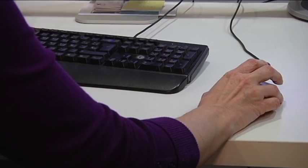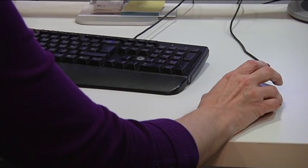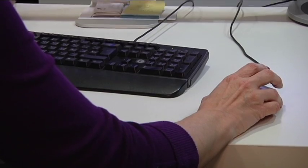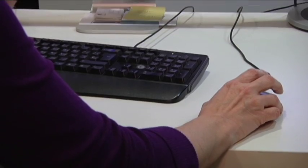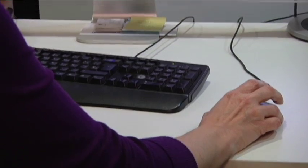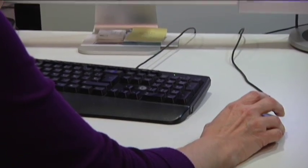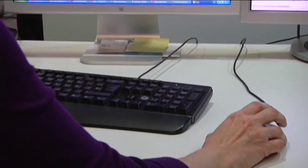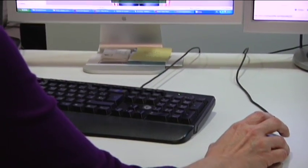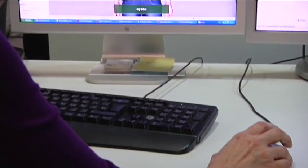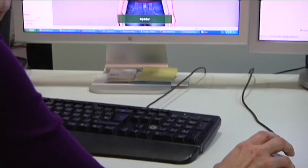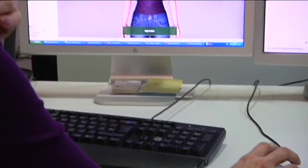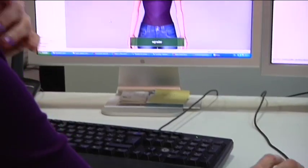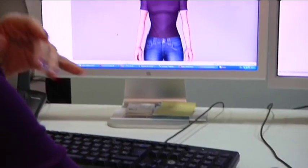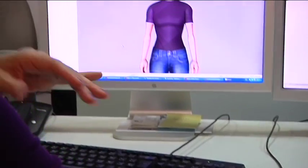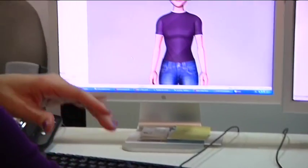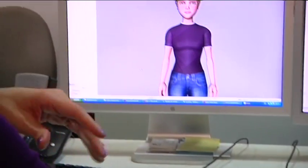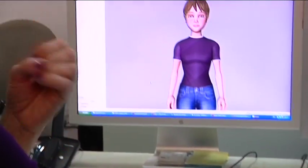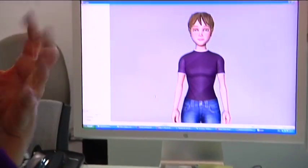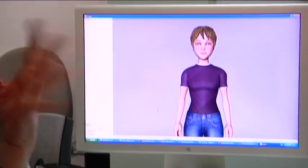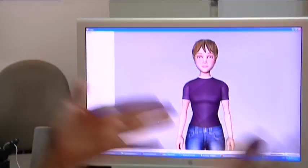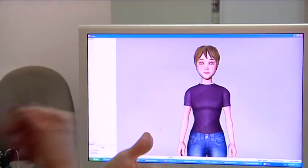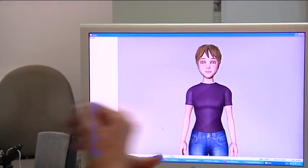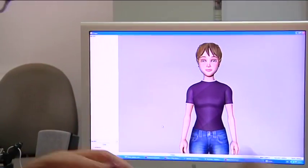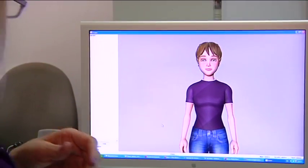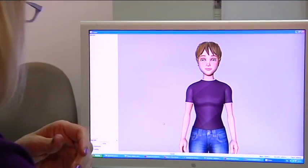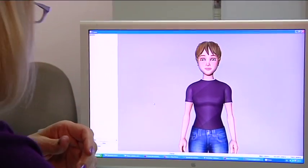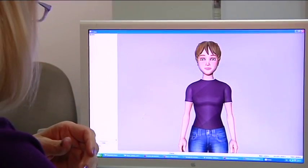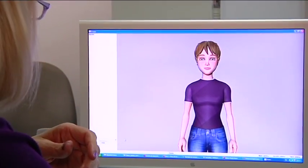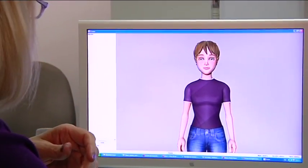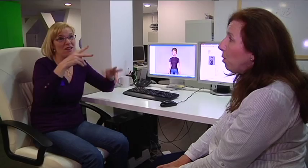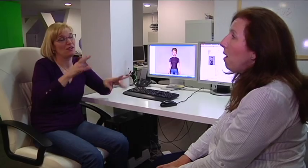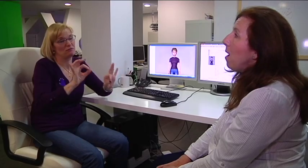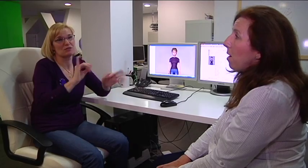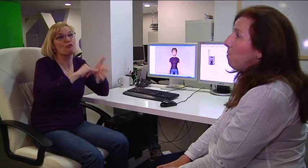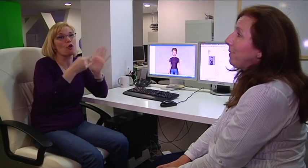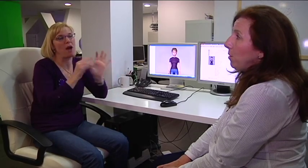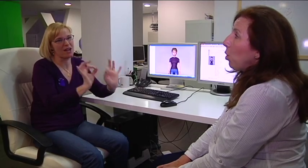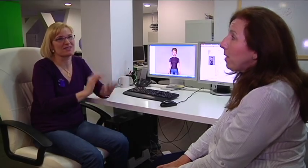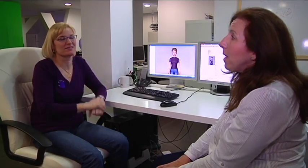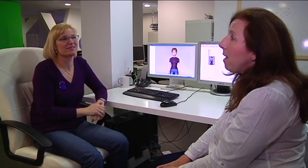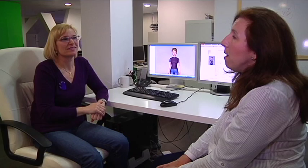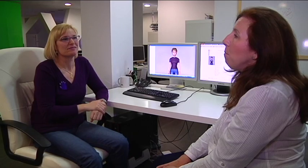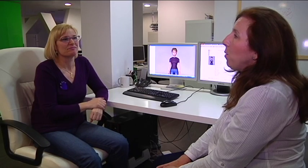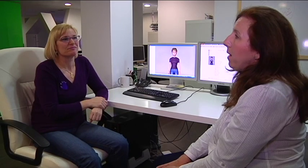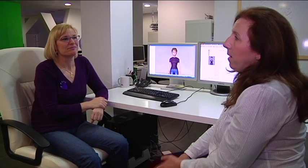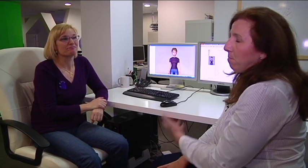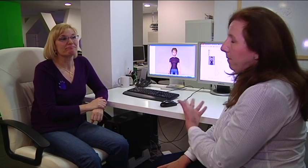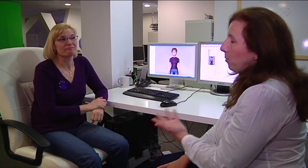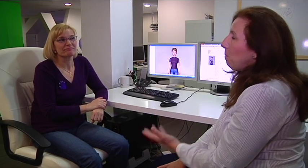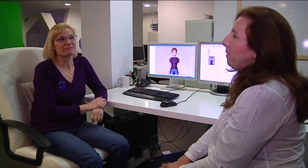de nombre Text2Sign. Es muy importante colaborar en este tipo de proyectos para que en el futuro las nuevas tecnologías estén totalmente